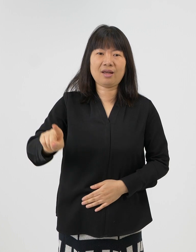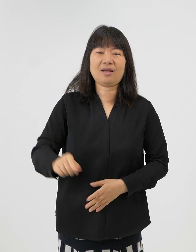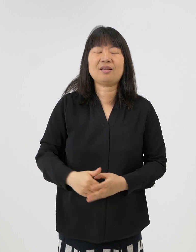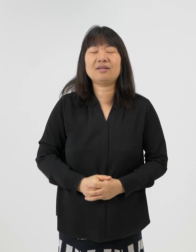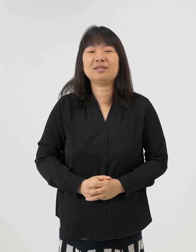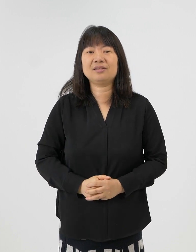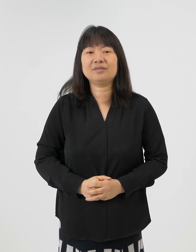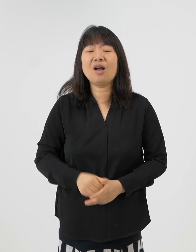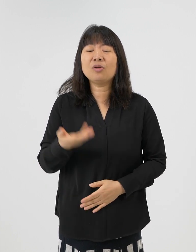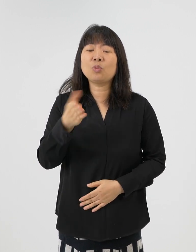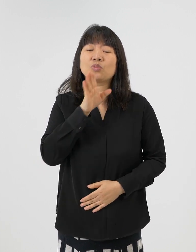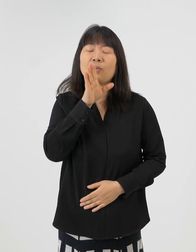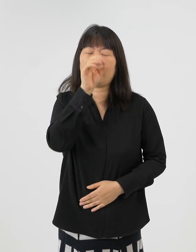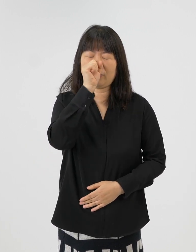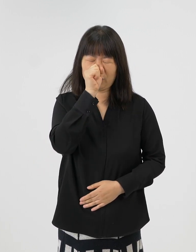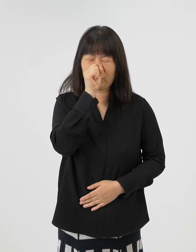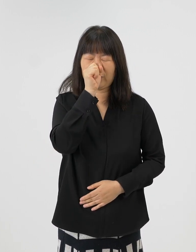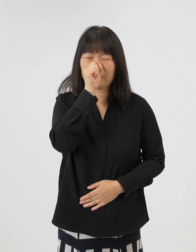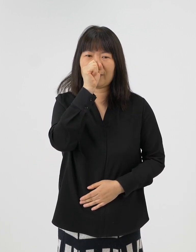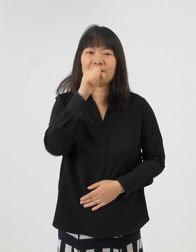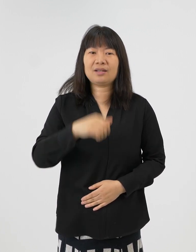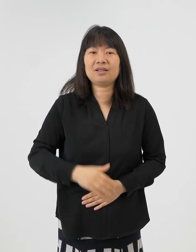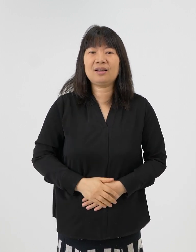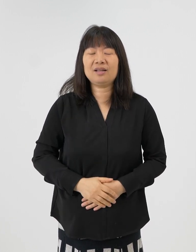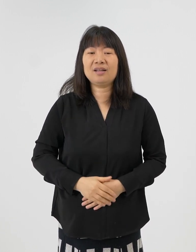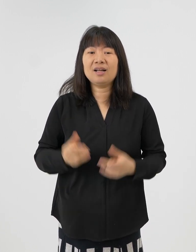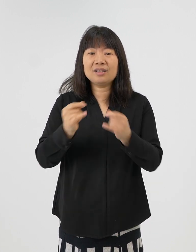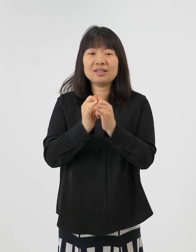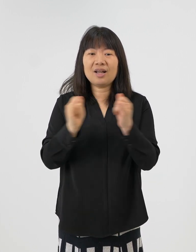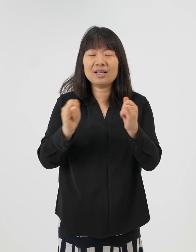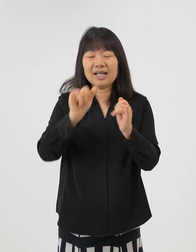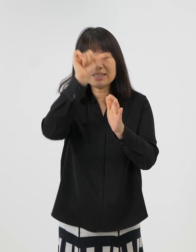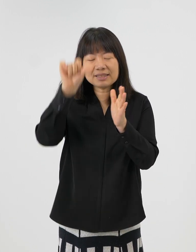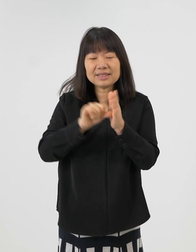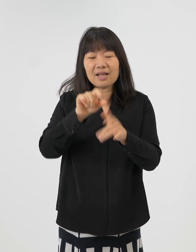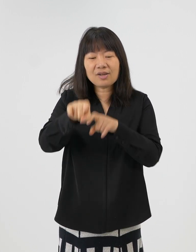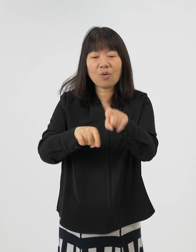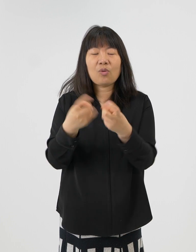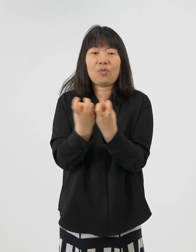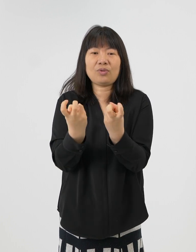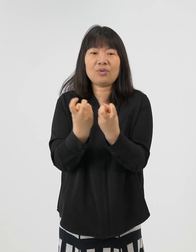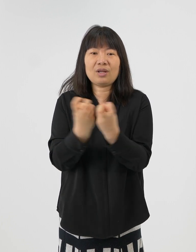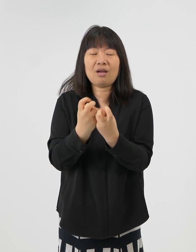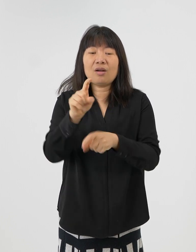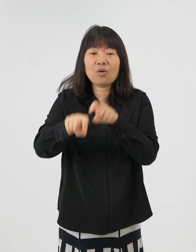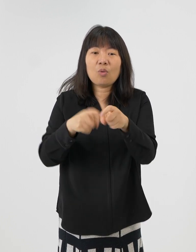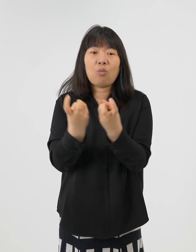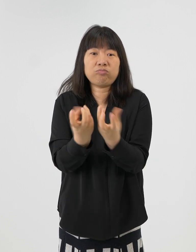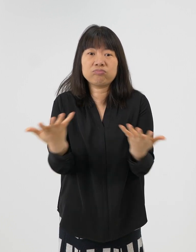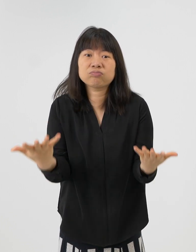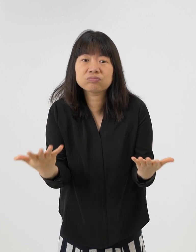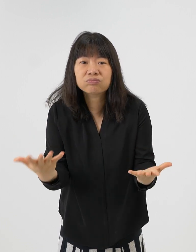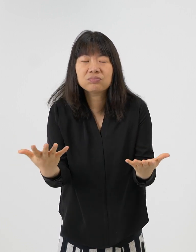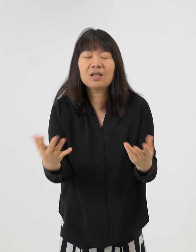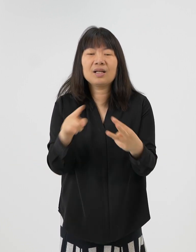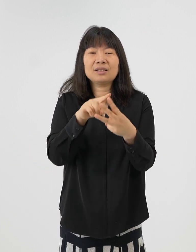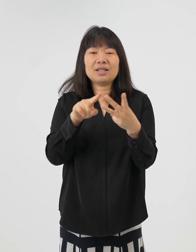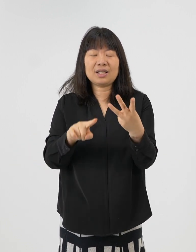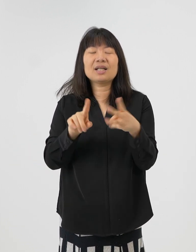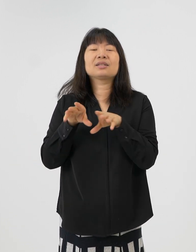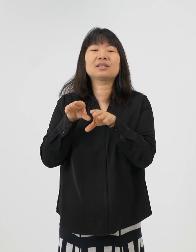감탄사. 너는 참 좋겠다. 그런 자는 어떤 인생을 걸어가야 되느냐? 걸어갈 수밖에 없느냐? 세